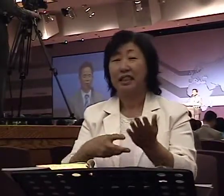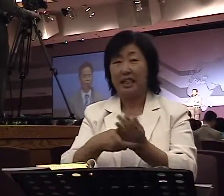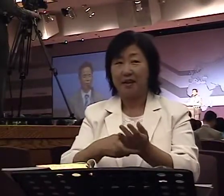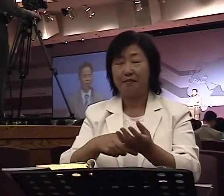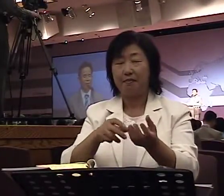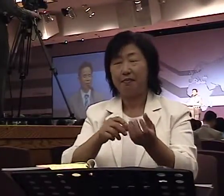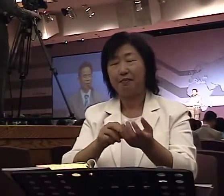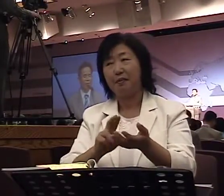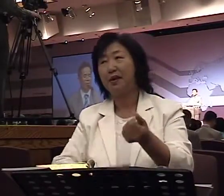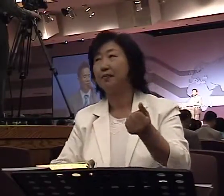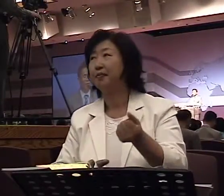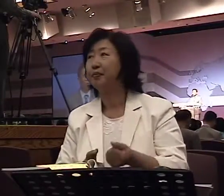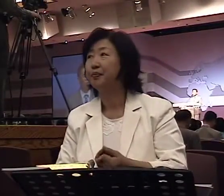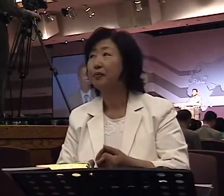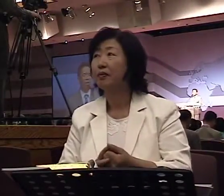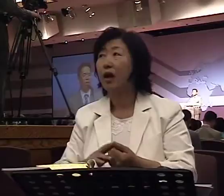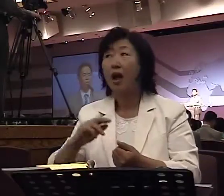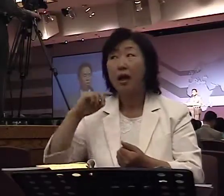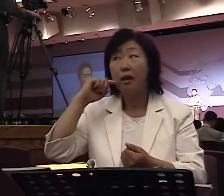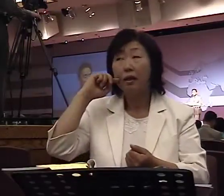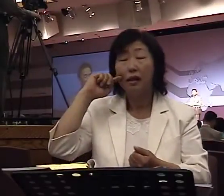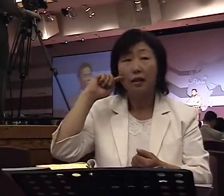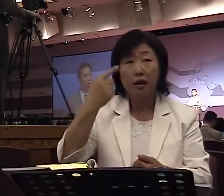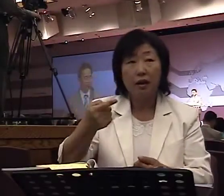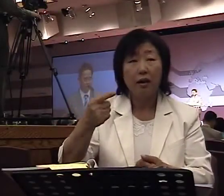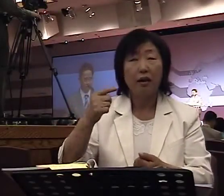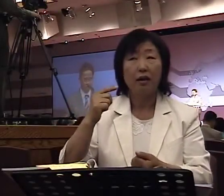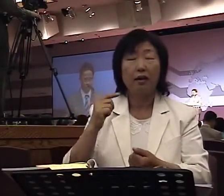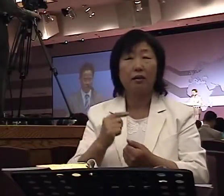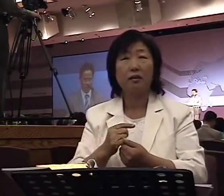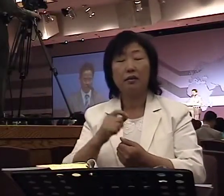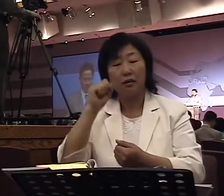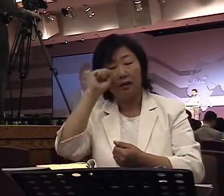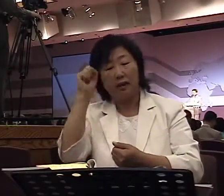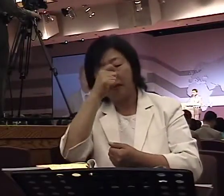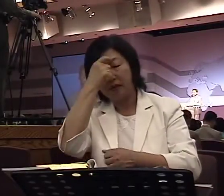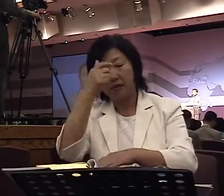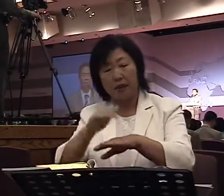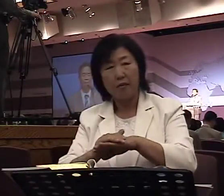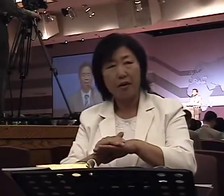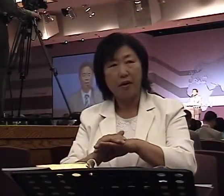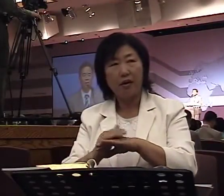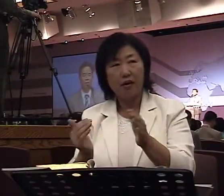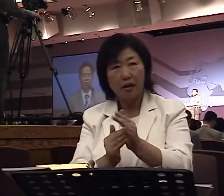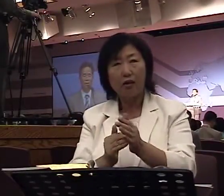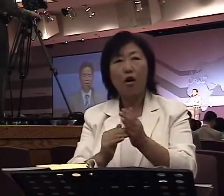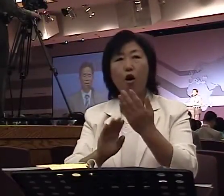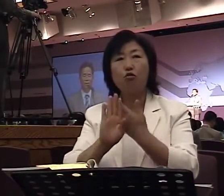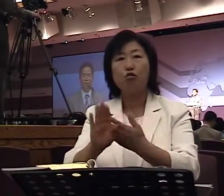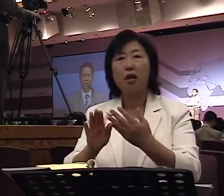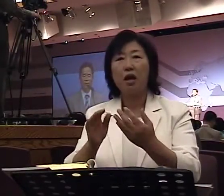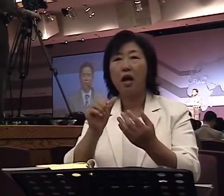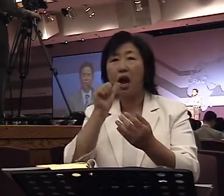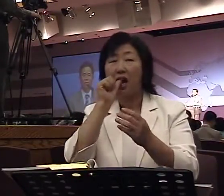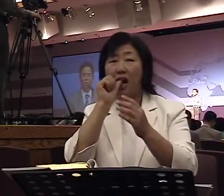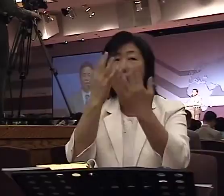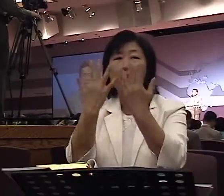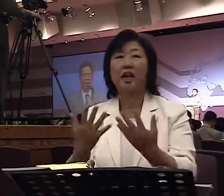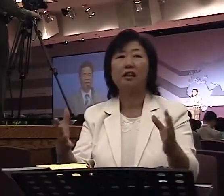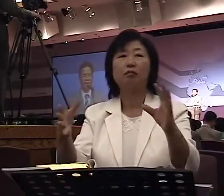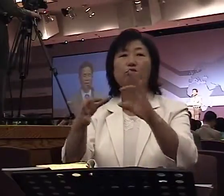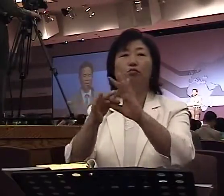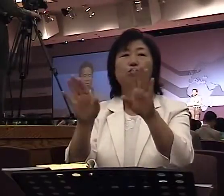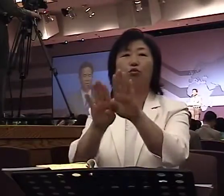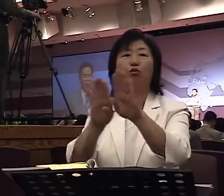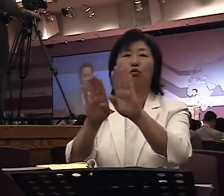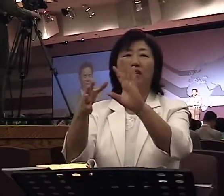공휴일인 관계로 내일 새벽 예배 마치고 아침 8시에 교회 게이트 문을 닫으니까 이 점 참조하시고